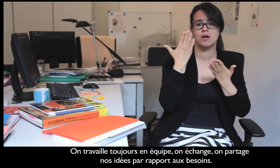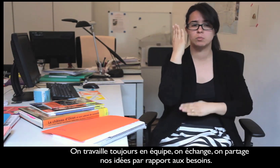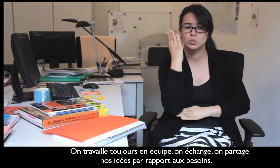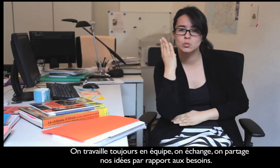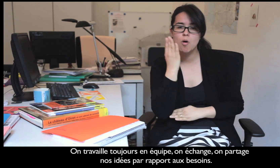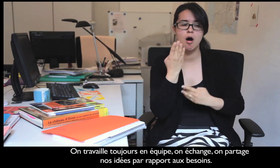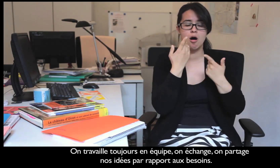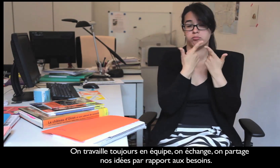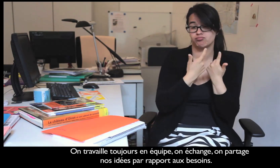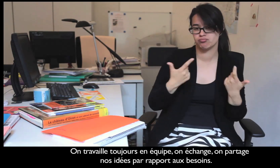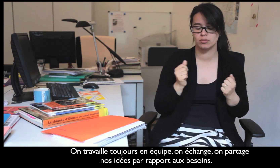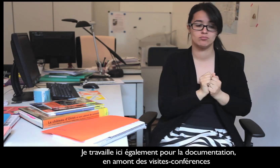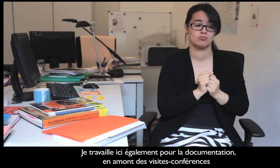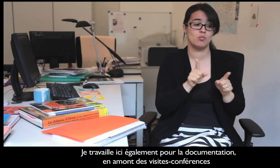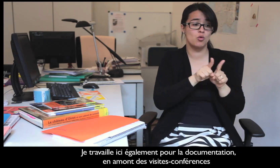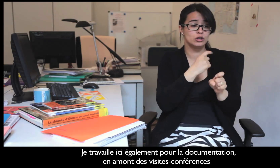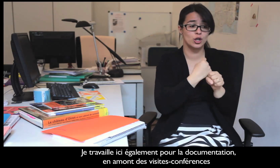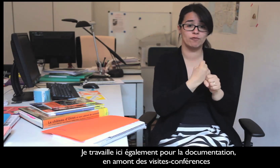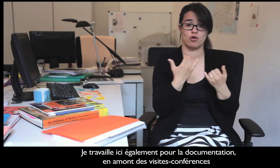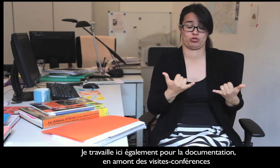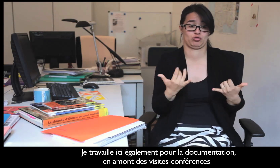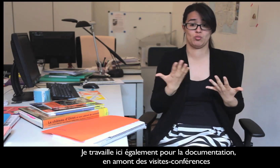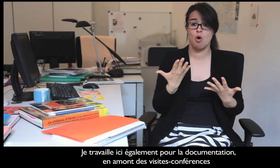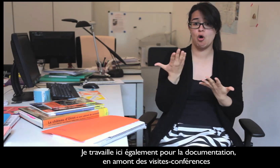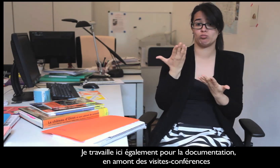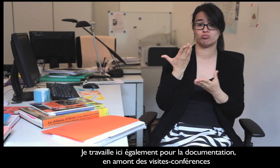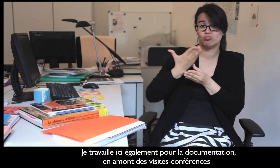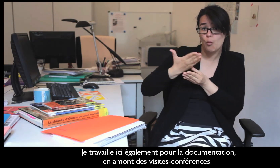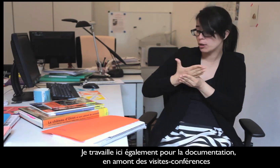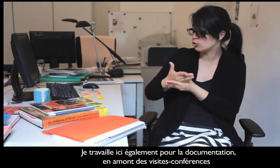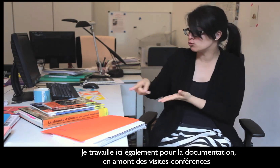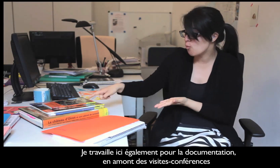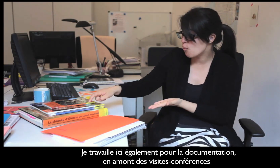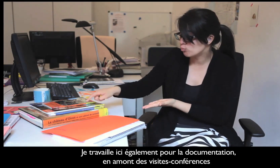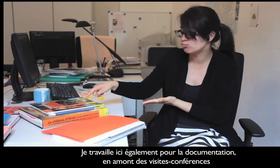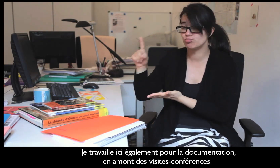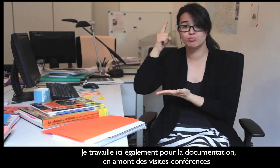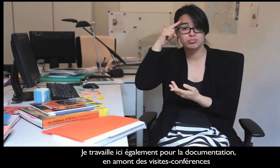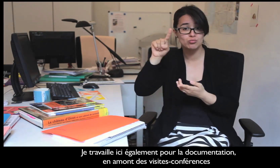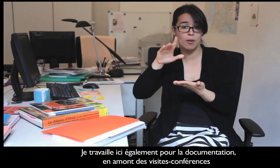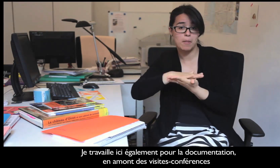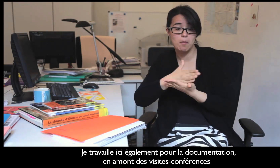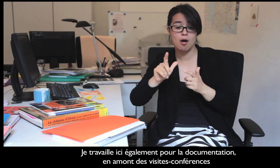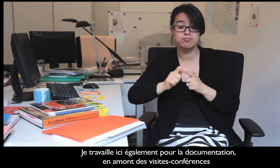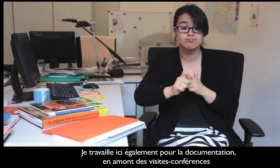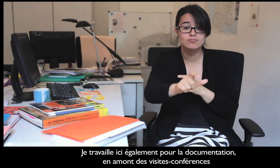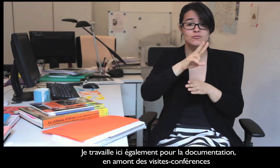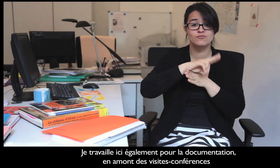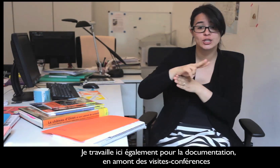on partage nos idées par rapport aux besoins. Je travaille ici également pour la documentation, en amont des visites conférences,